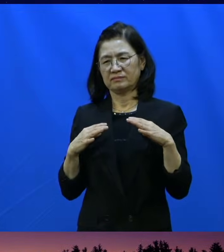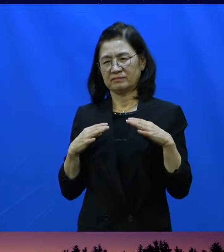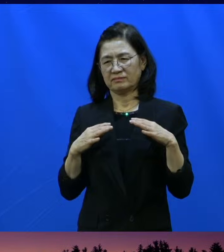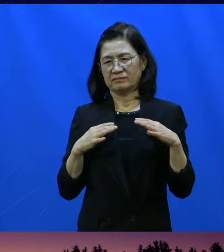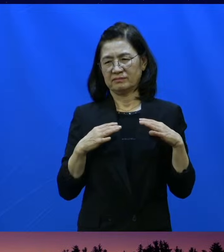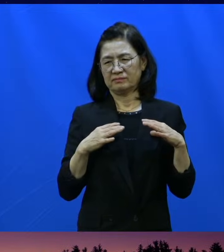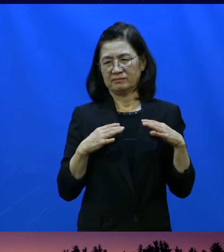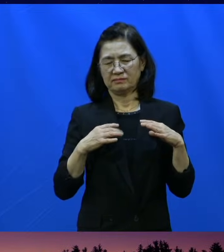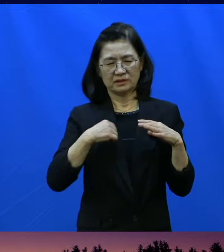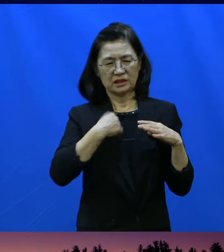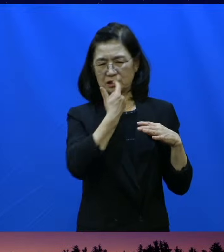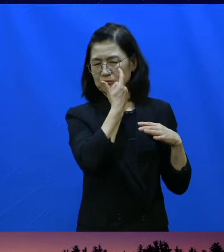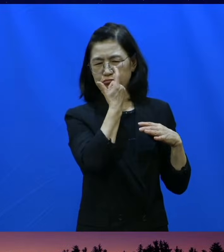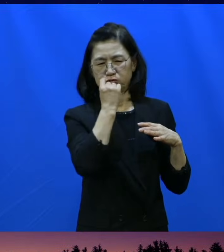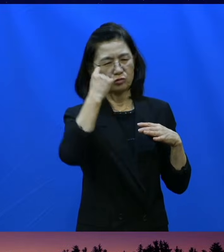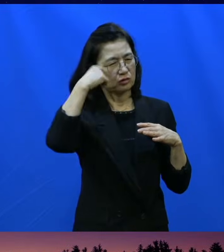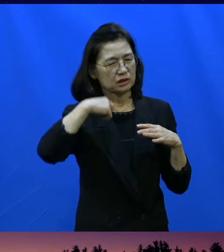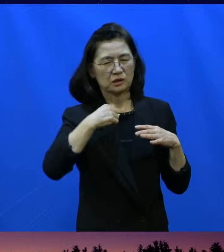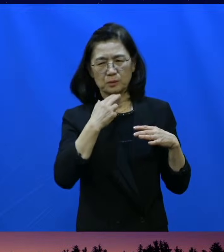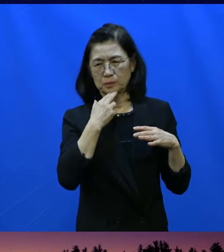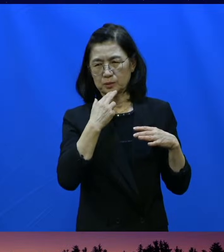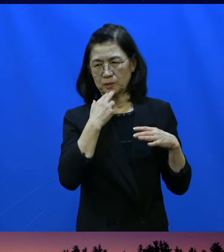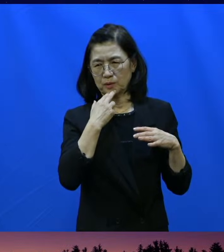자신에 대한 부족을 느끼지 않아요.